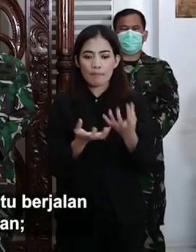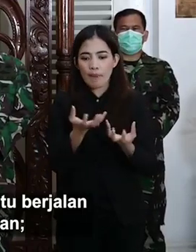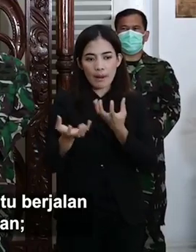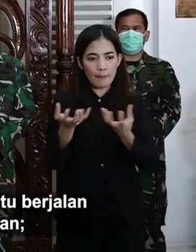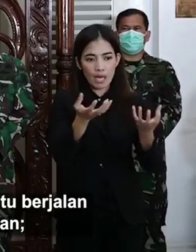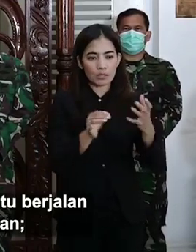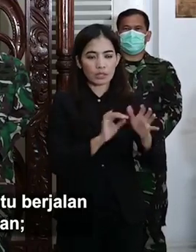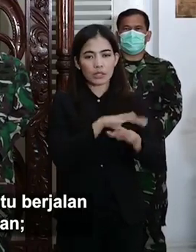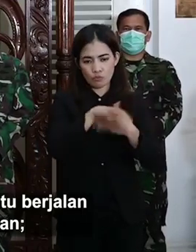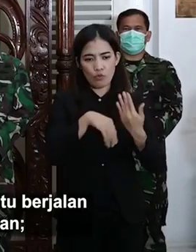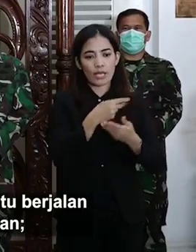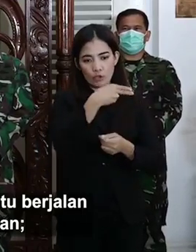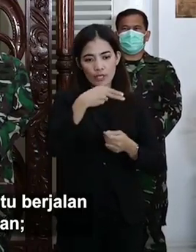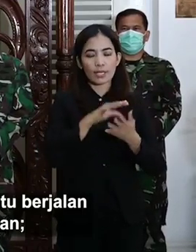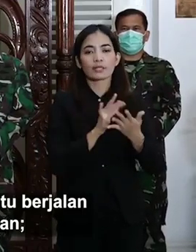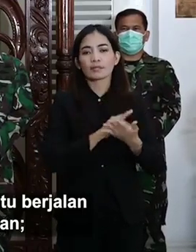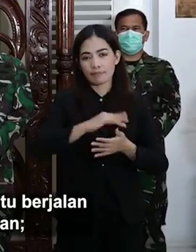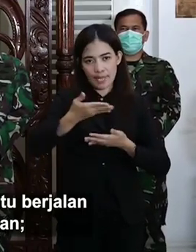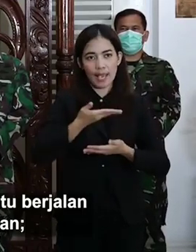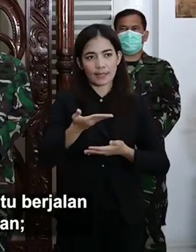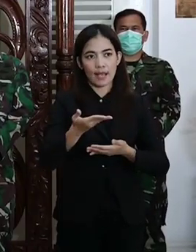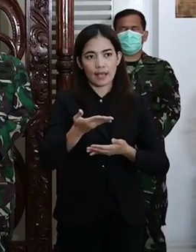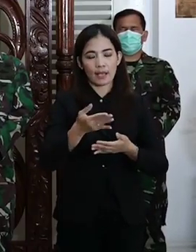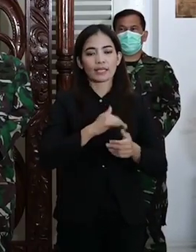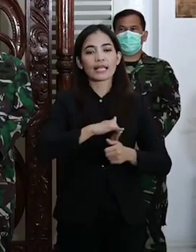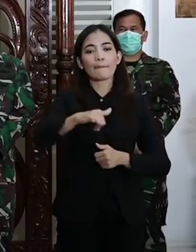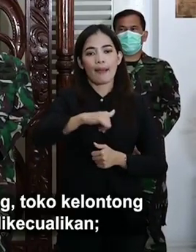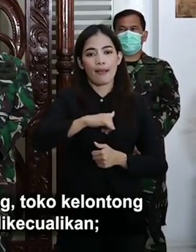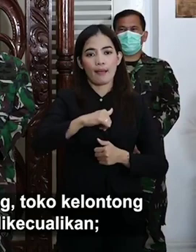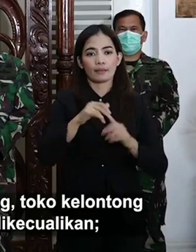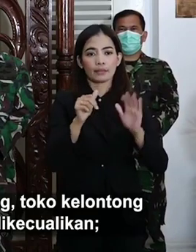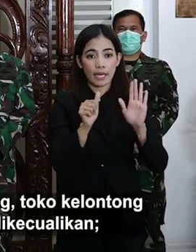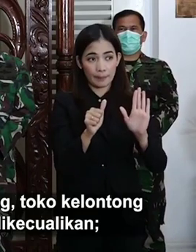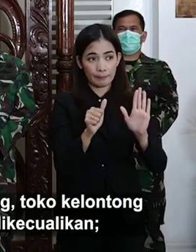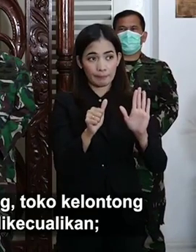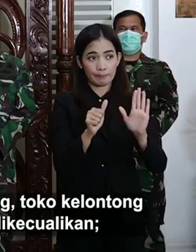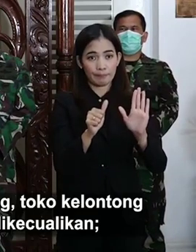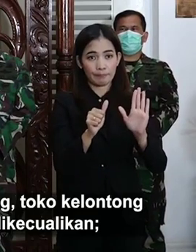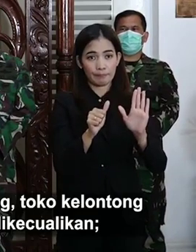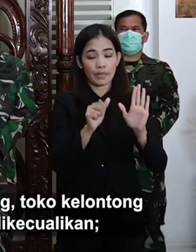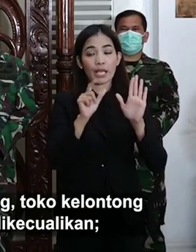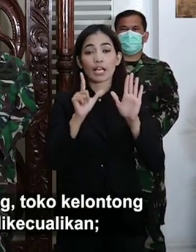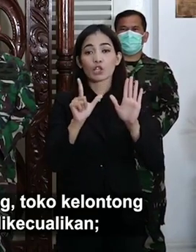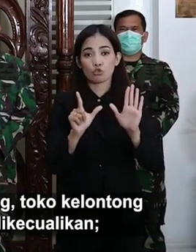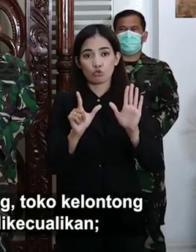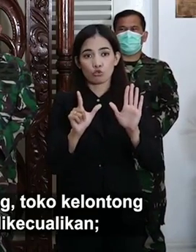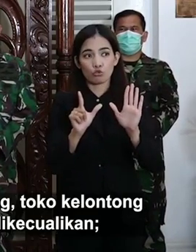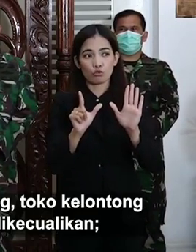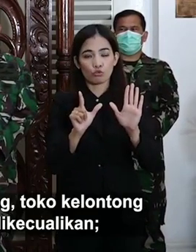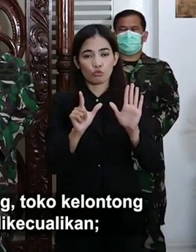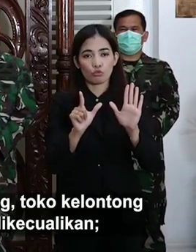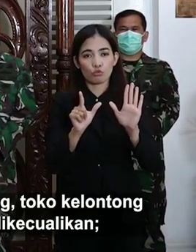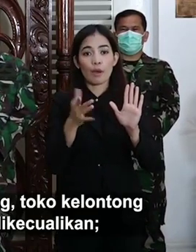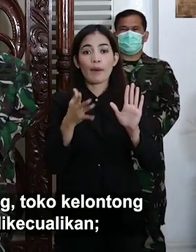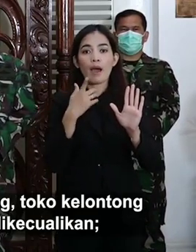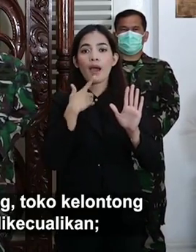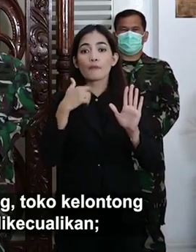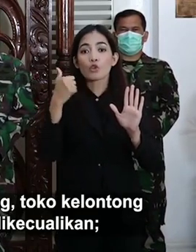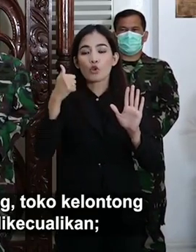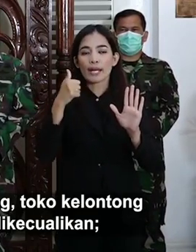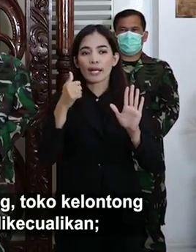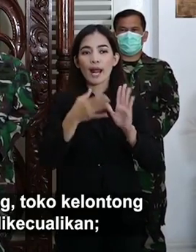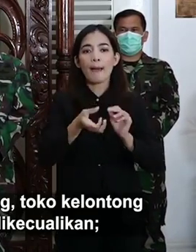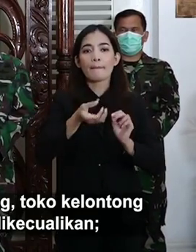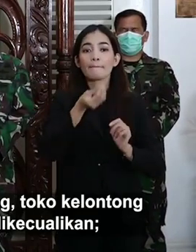berjalan seperti biasa. Jadi tidak, ini dikecualikan. Lalu yang ketujuh adalah kebutuhan